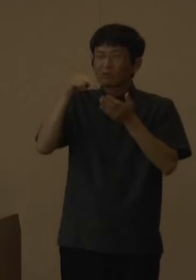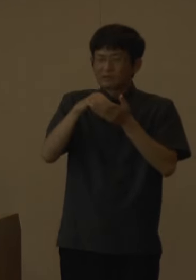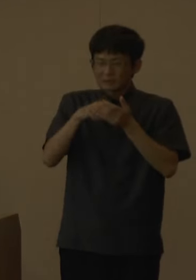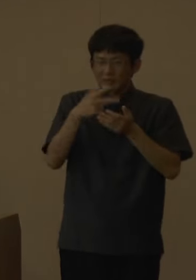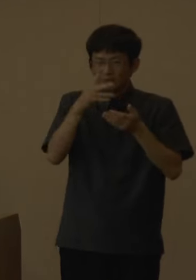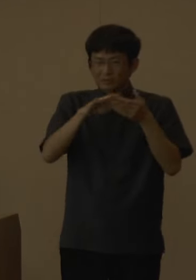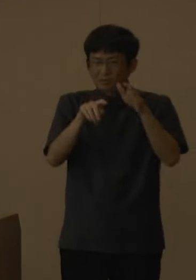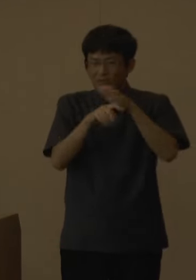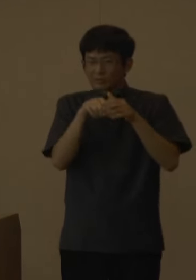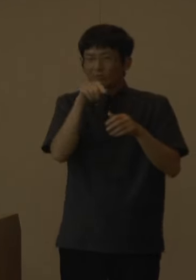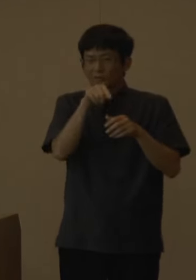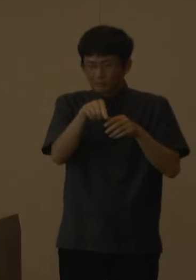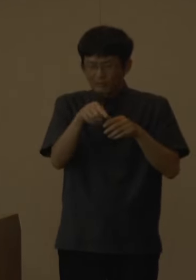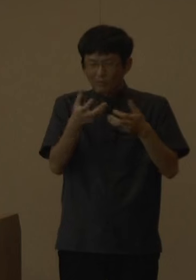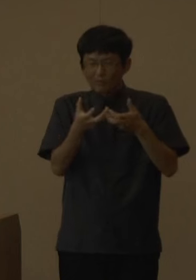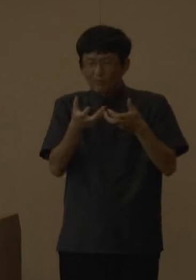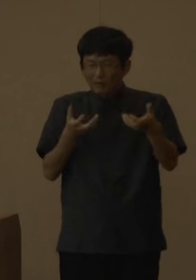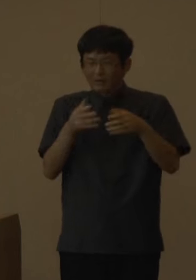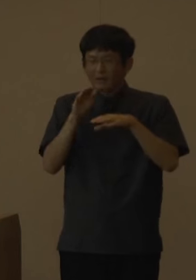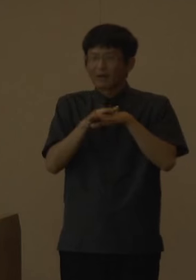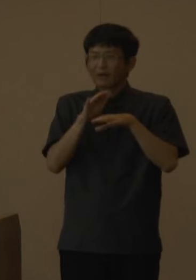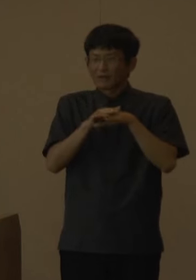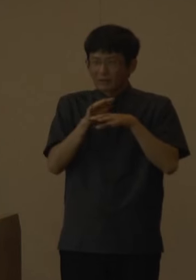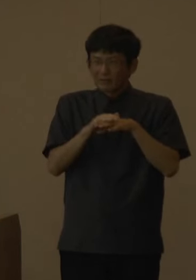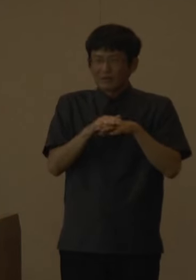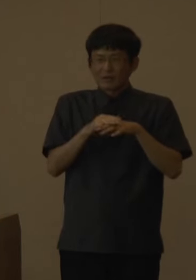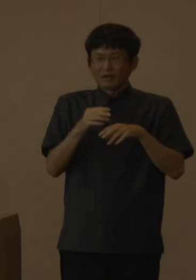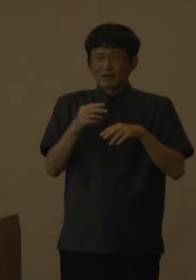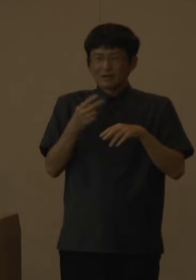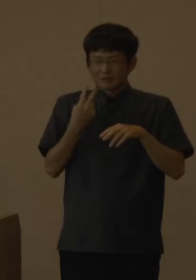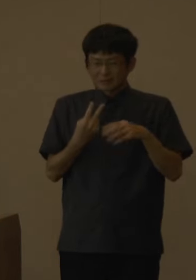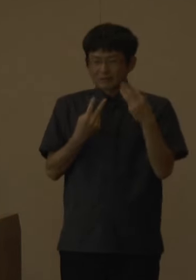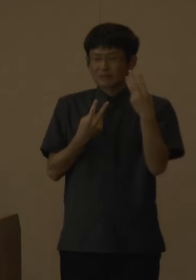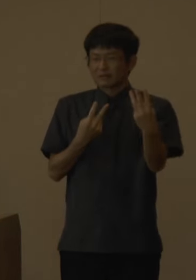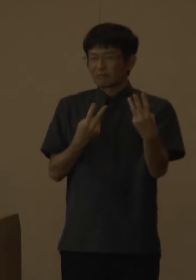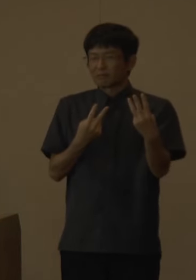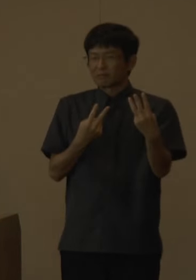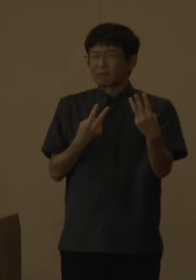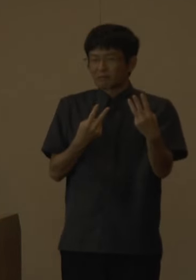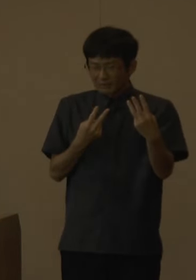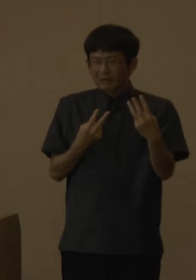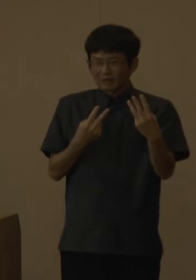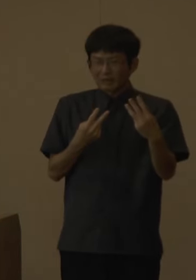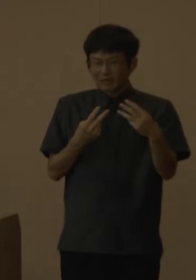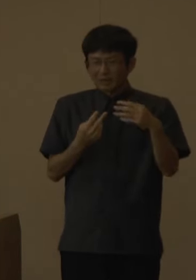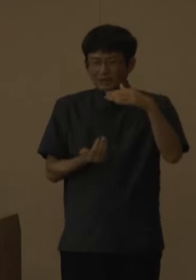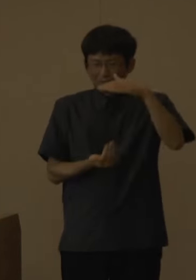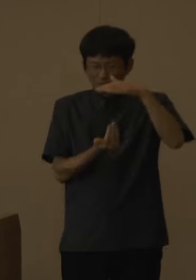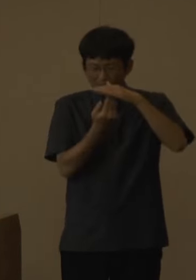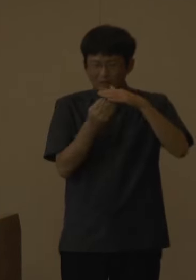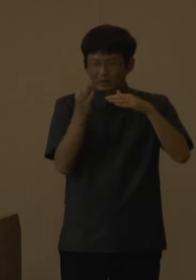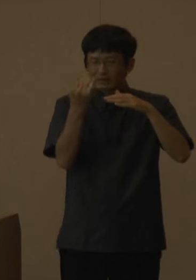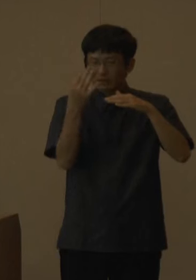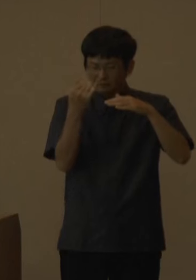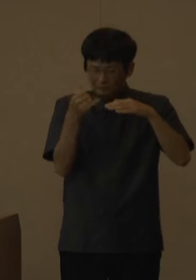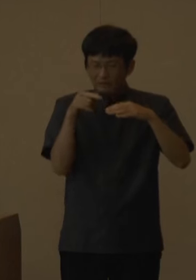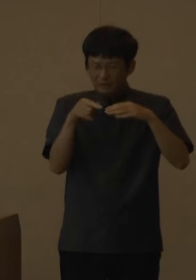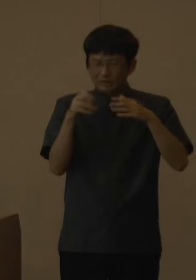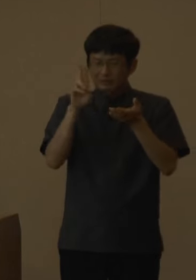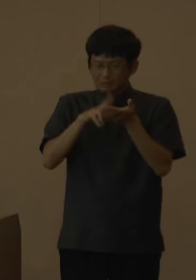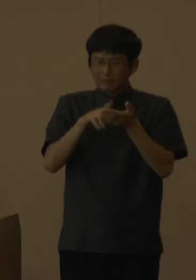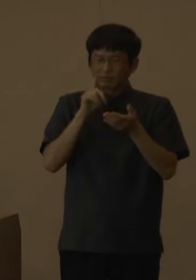ご市町村について配分を県対自治体で2対3として上限を設けるといったような県の案が出ている